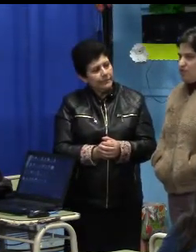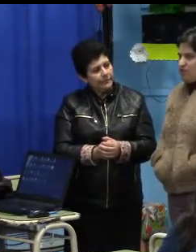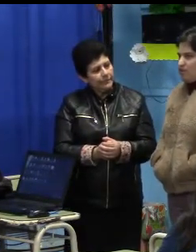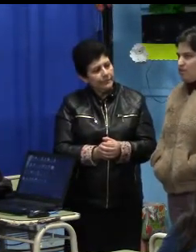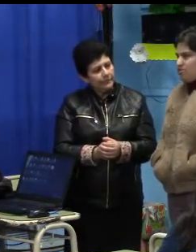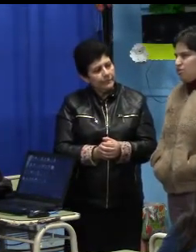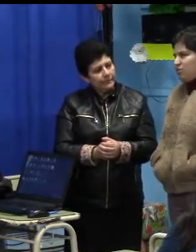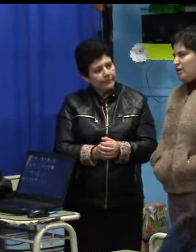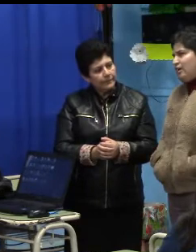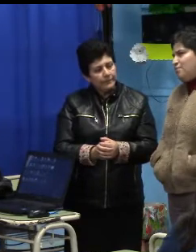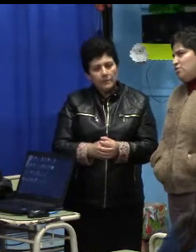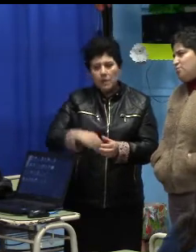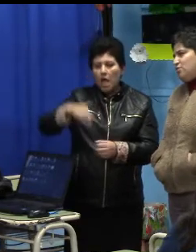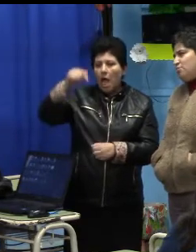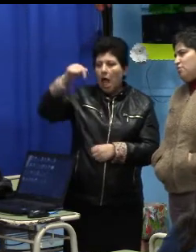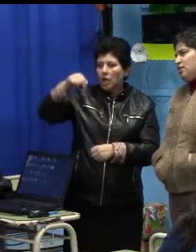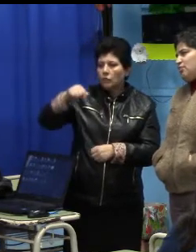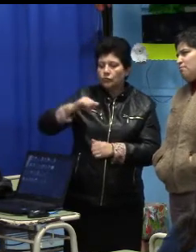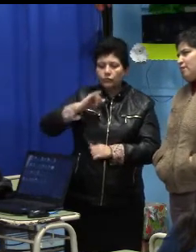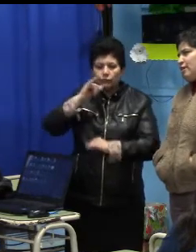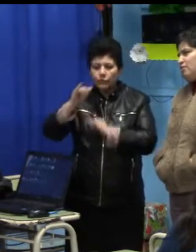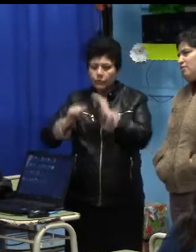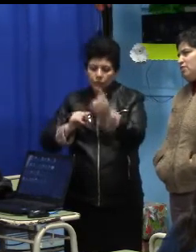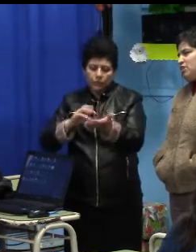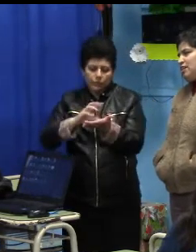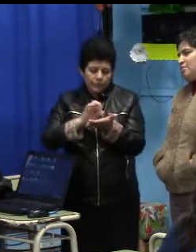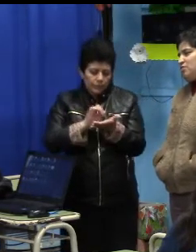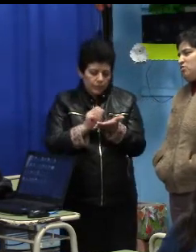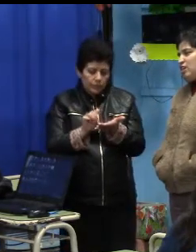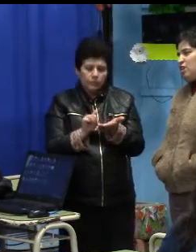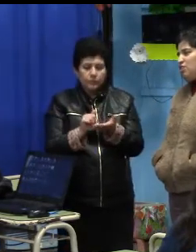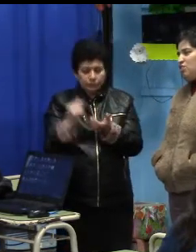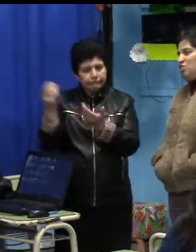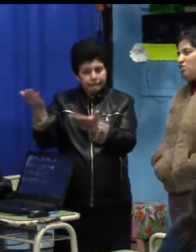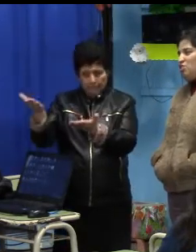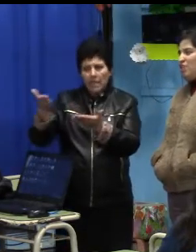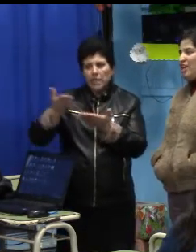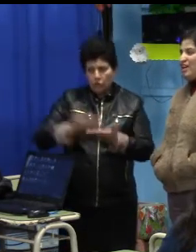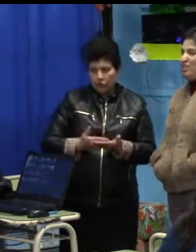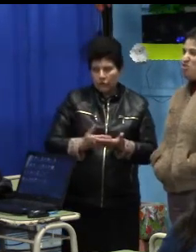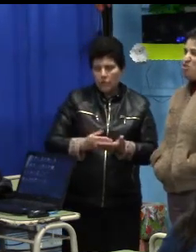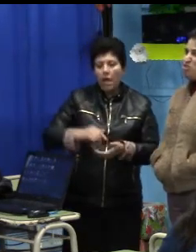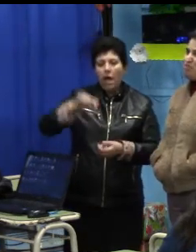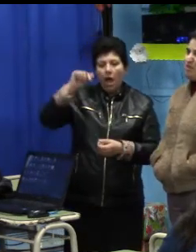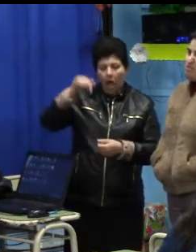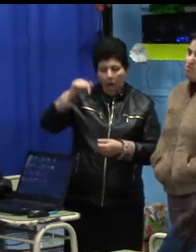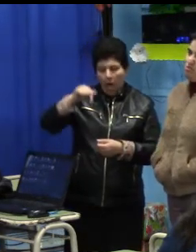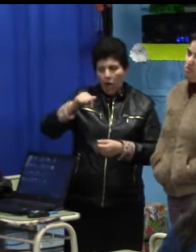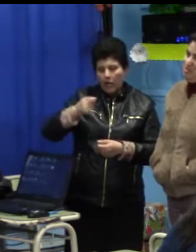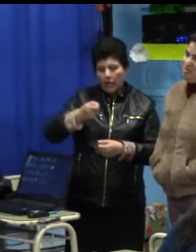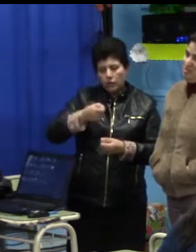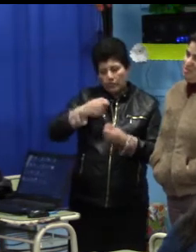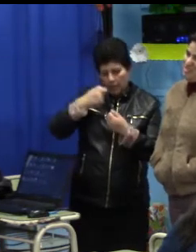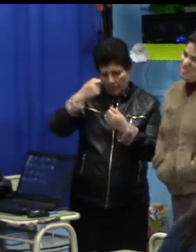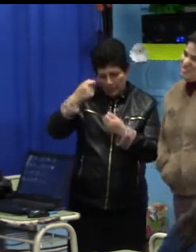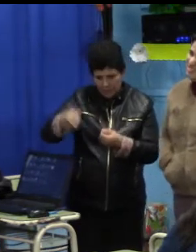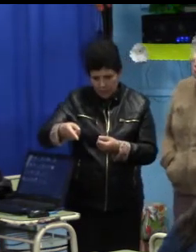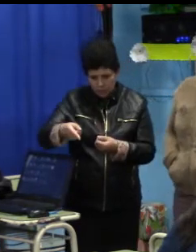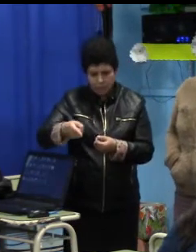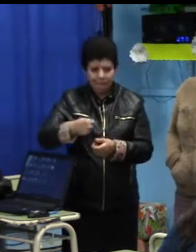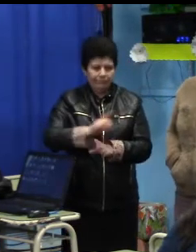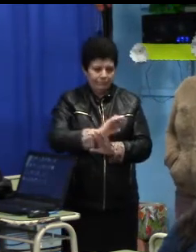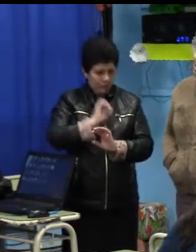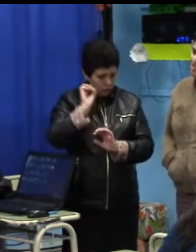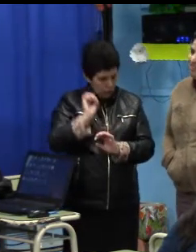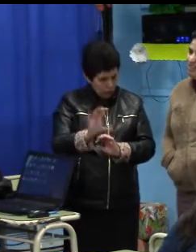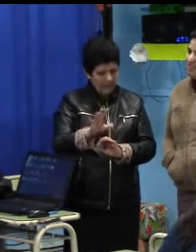eso fue en cuanto a braille, por lo menos pude recuperar el Nuevo Testamento. Ahora no los regalo, los presto. O